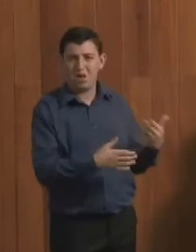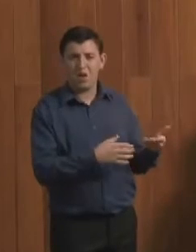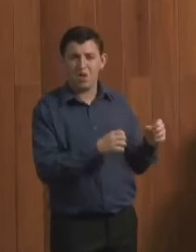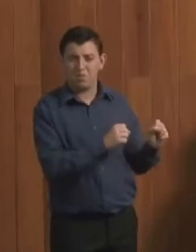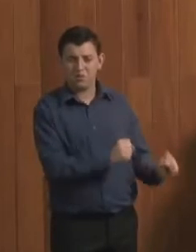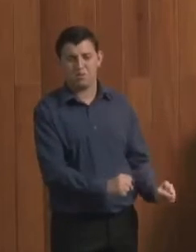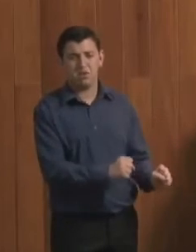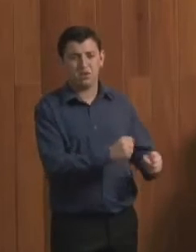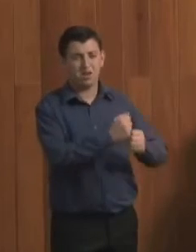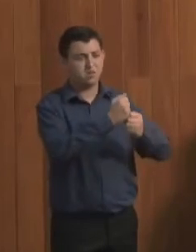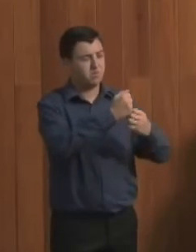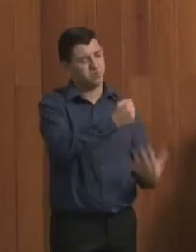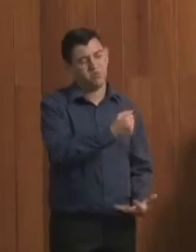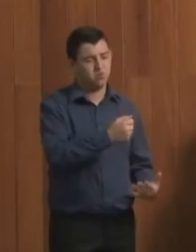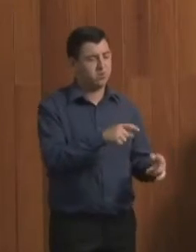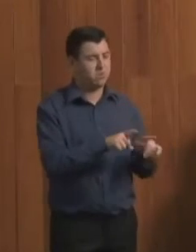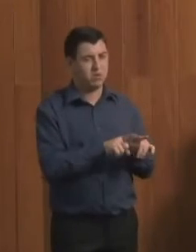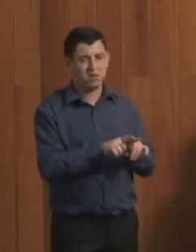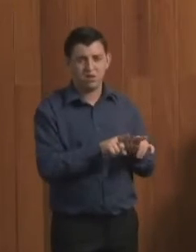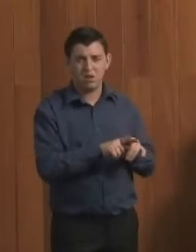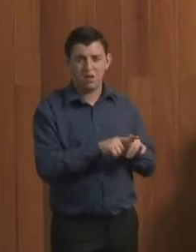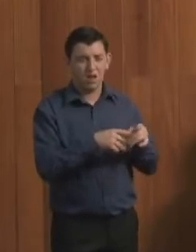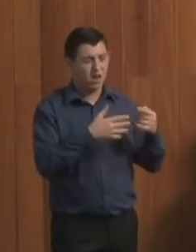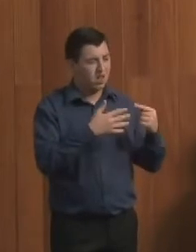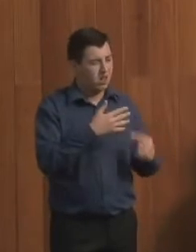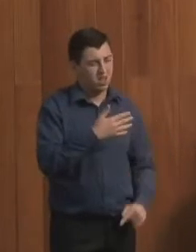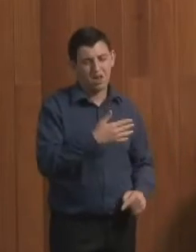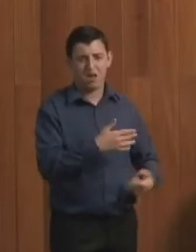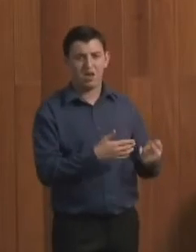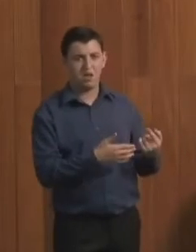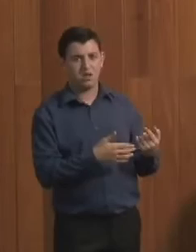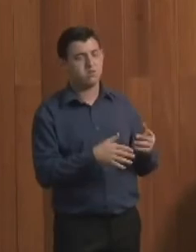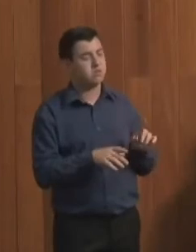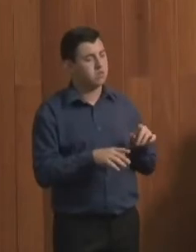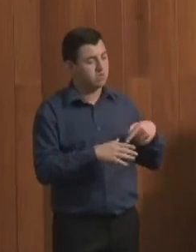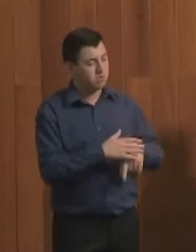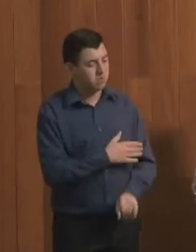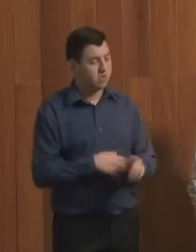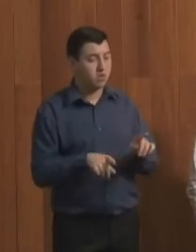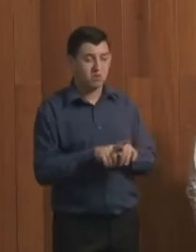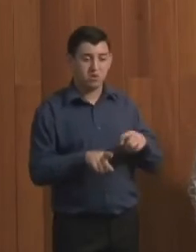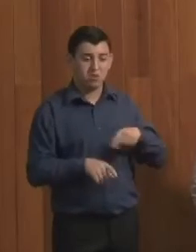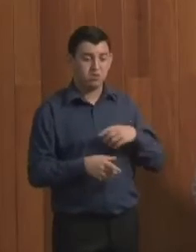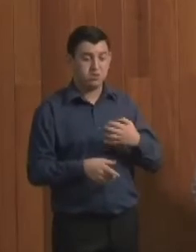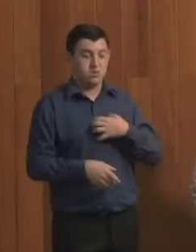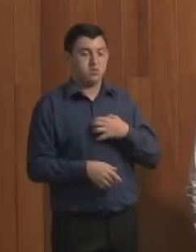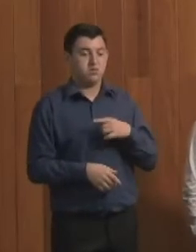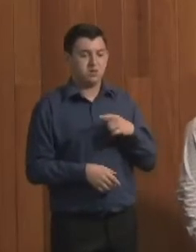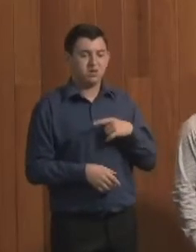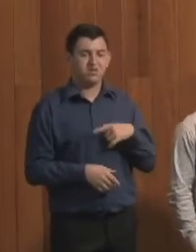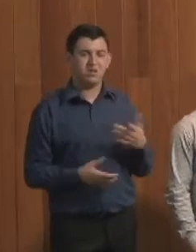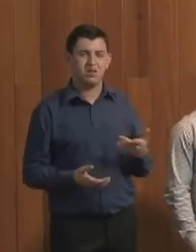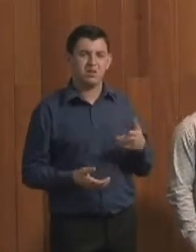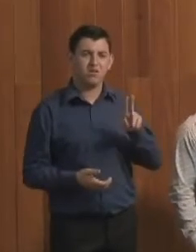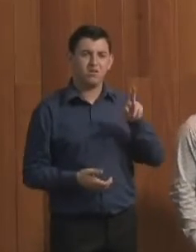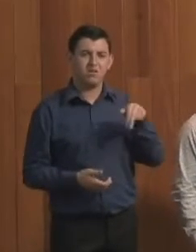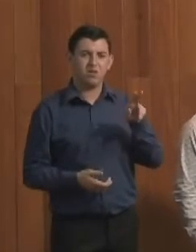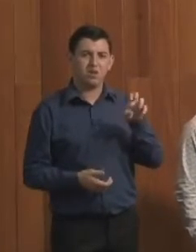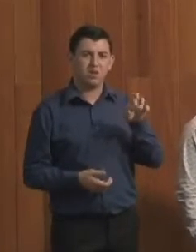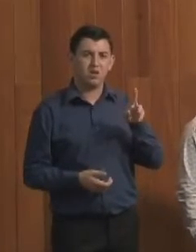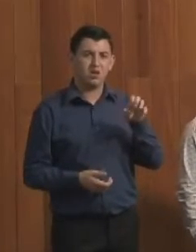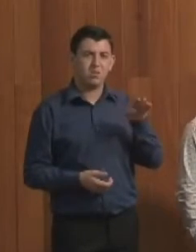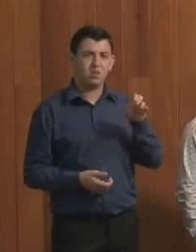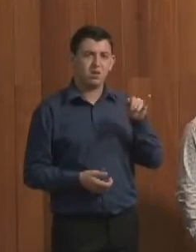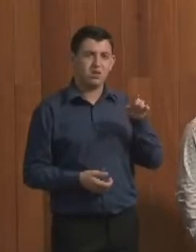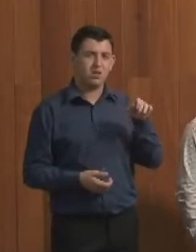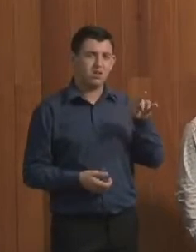depois fechamos em 5. Mas, só para comentar algumas questões, a gente percebeu muito a questão da vulnerabilidade desses grupos, né, de que realmente